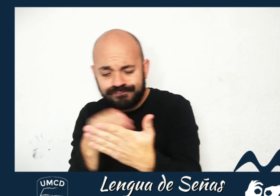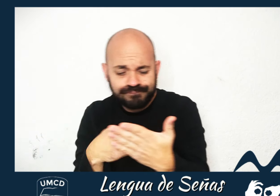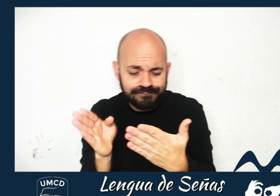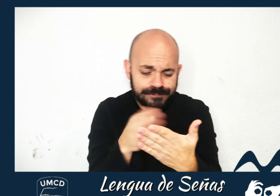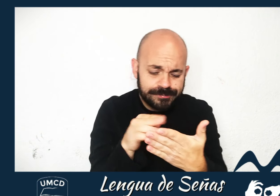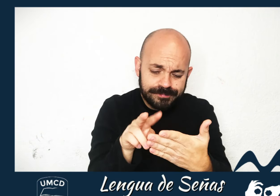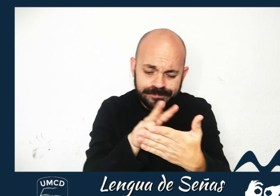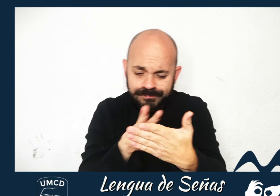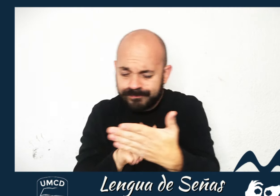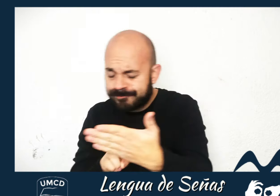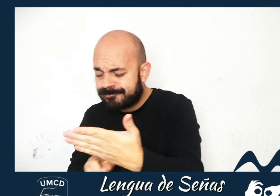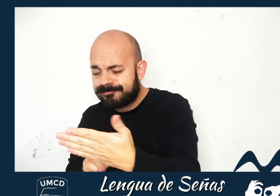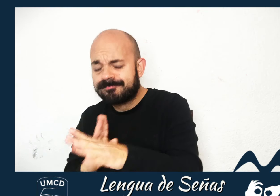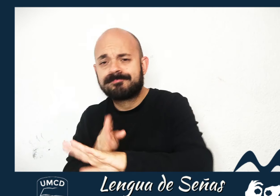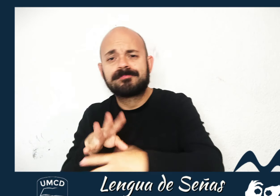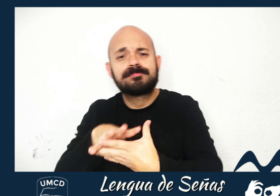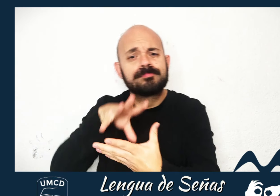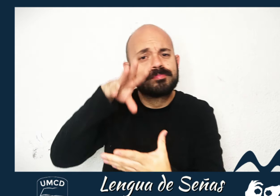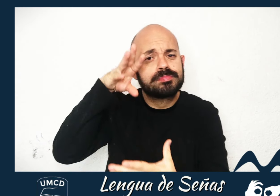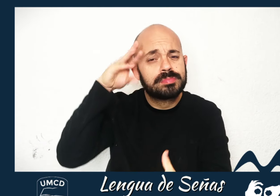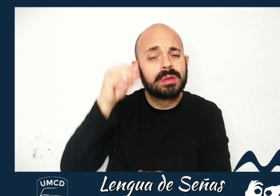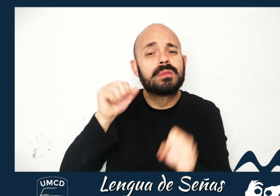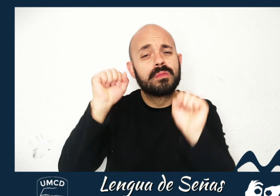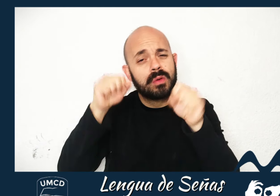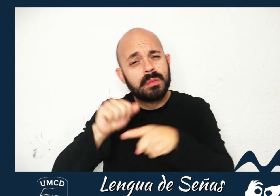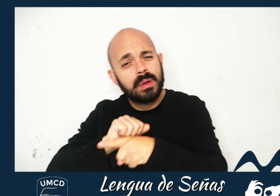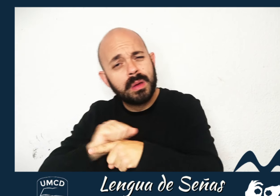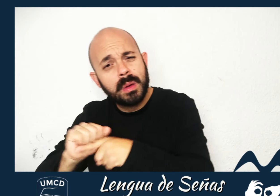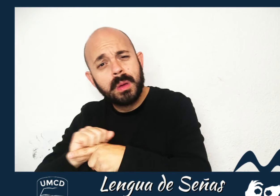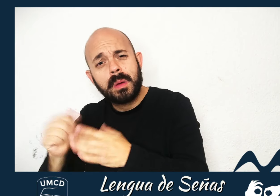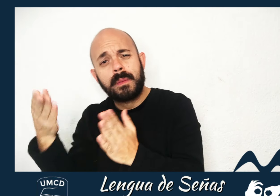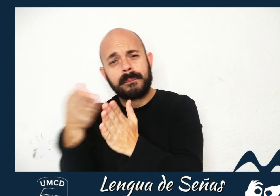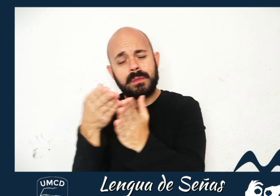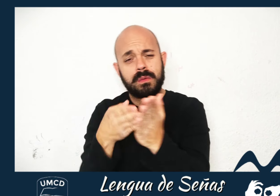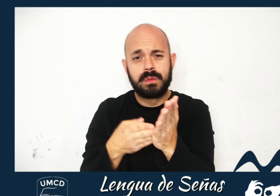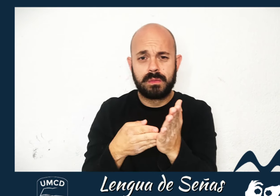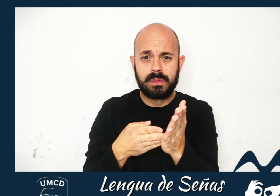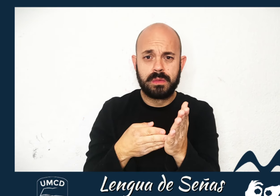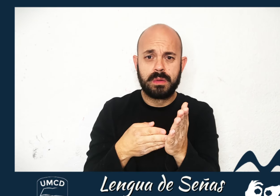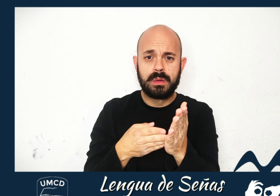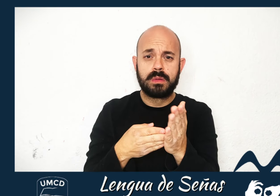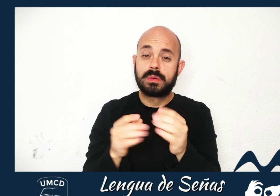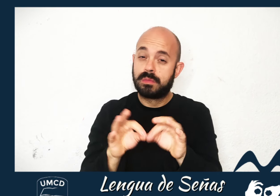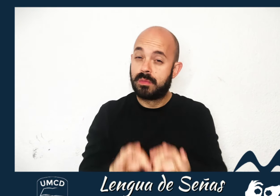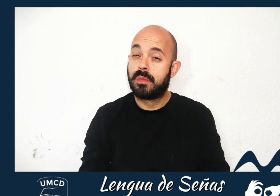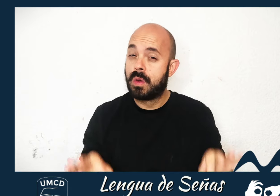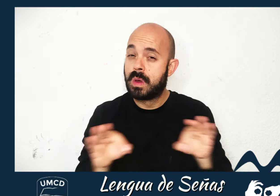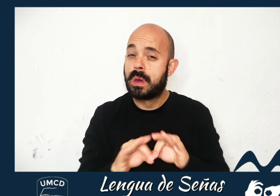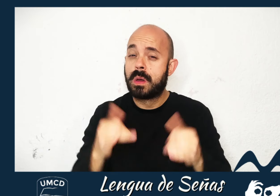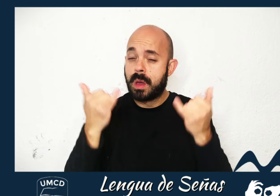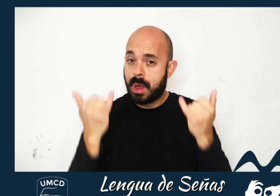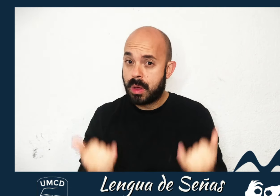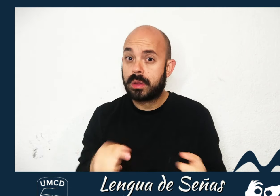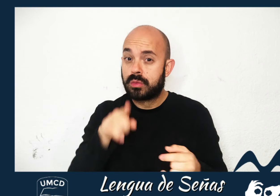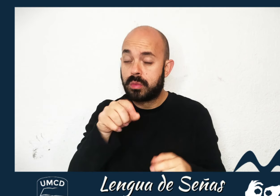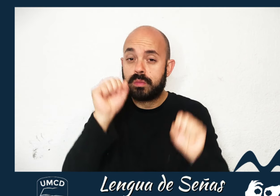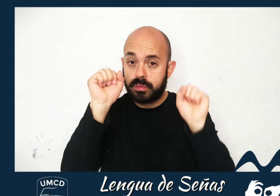a los demás, en donde Dios se irá manifestando más y más a cada uno de nosotros. Aprovechemos de